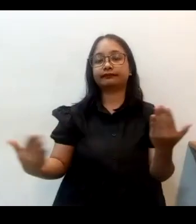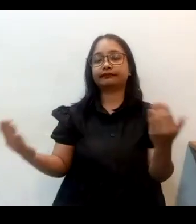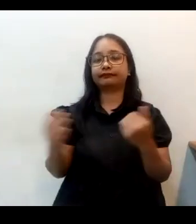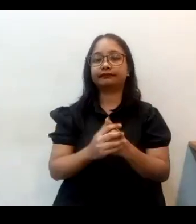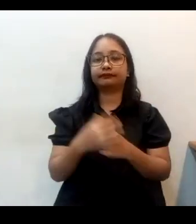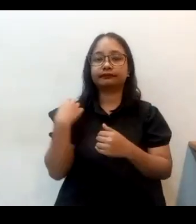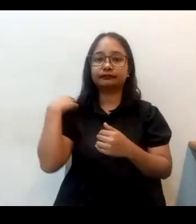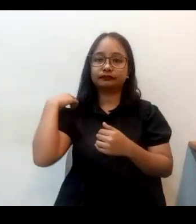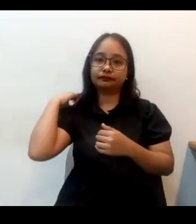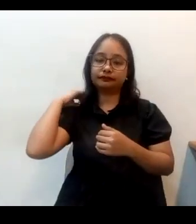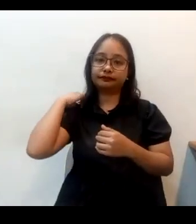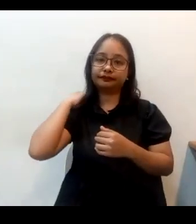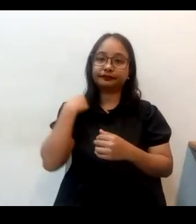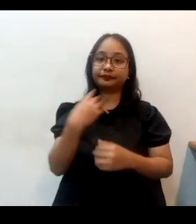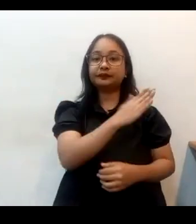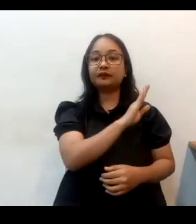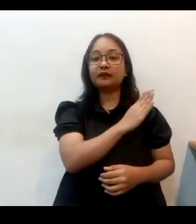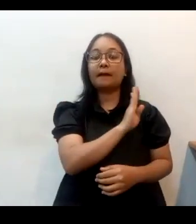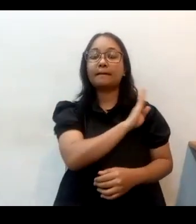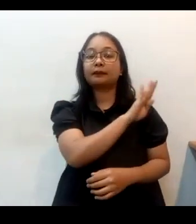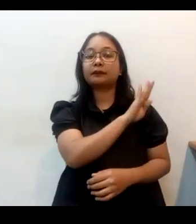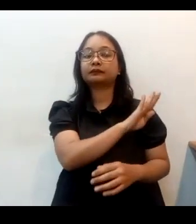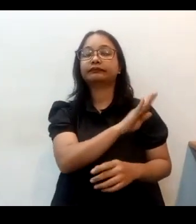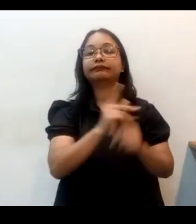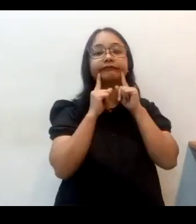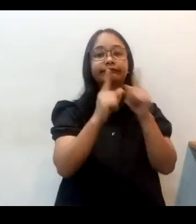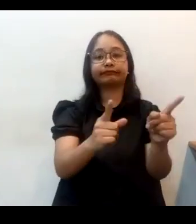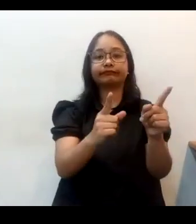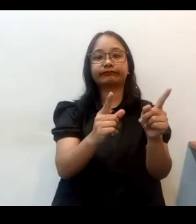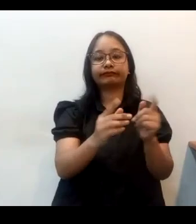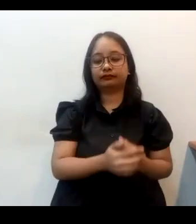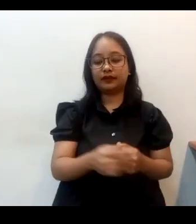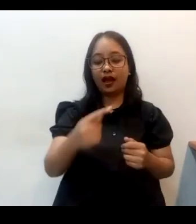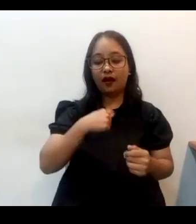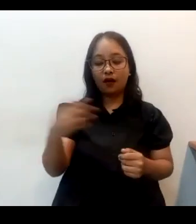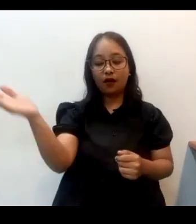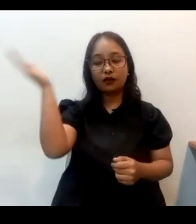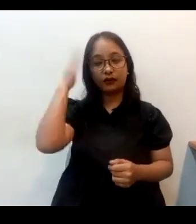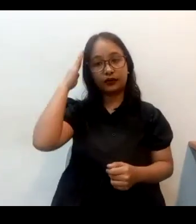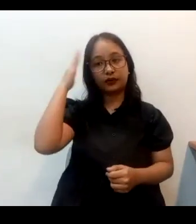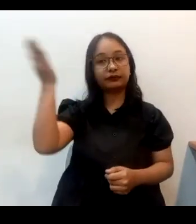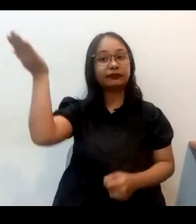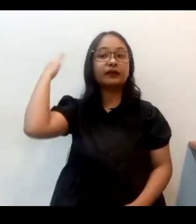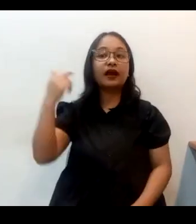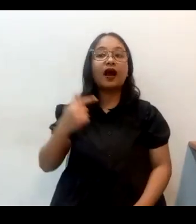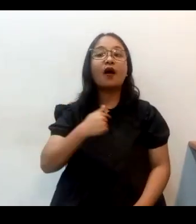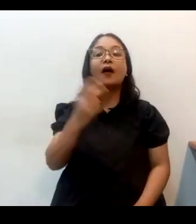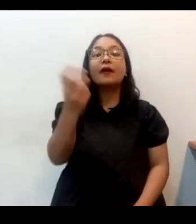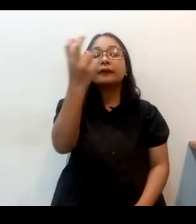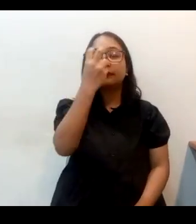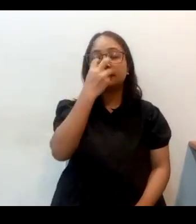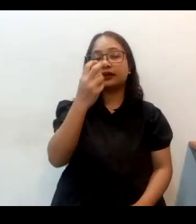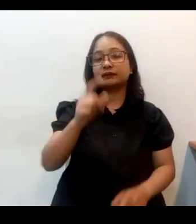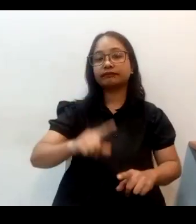thing I know, that through the I was blind, now I see. Kanya pong matapang na